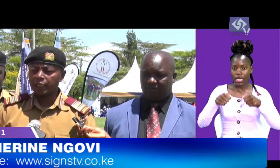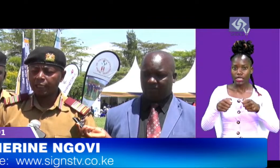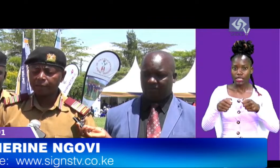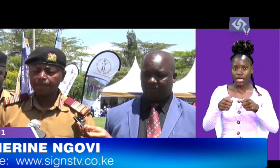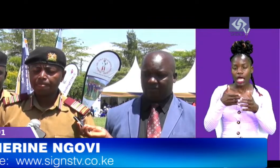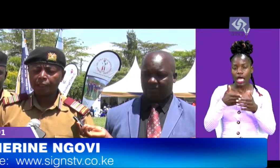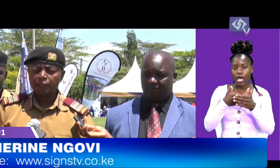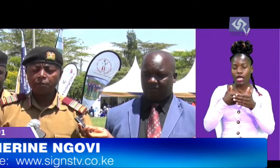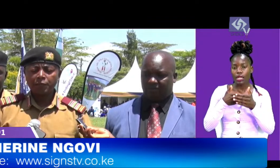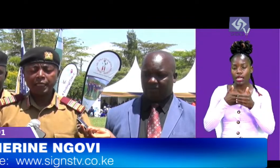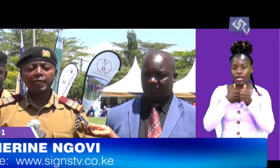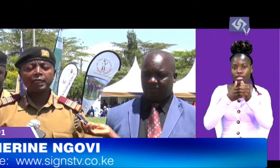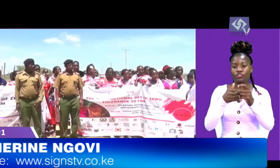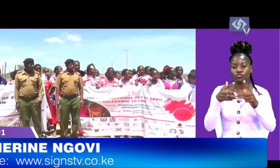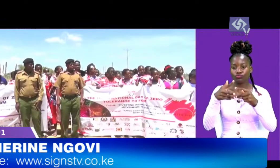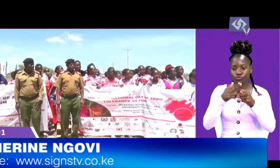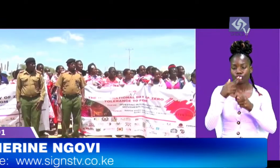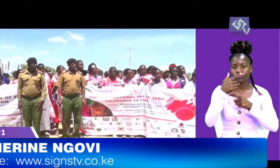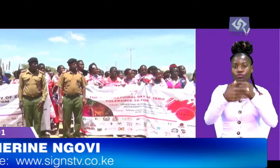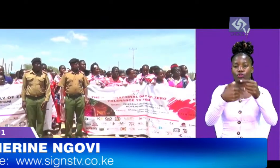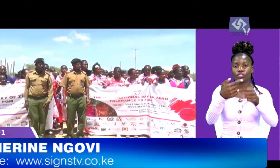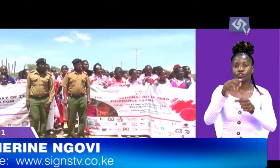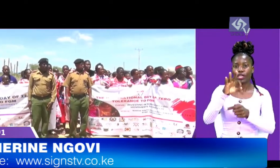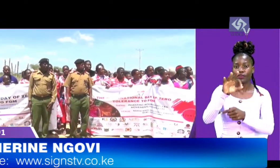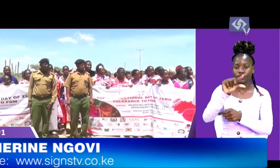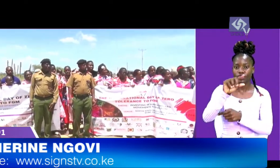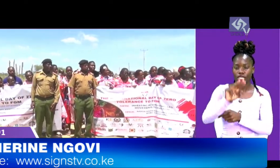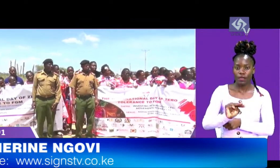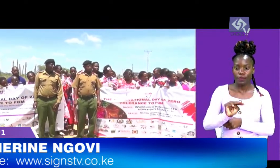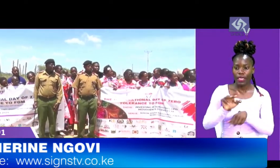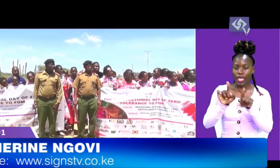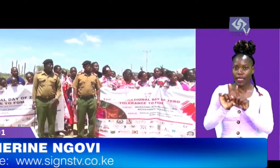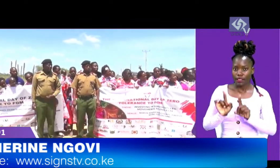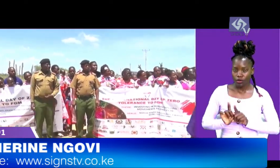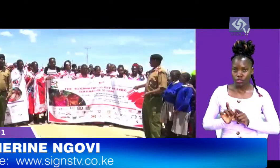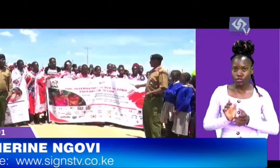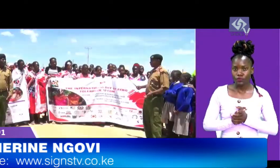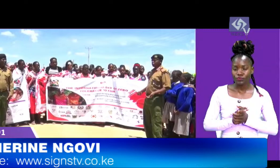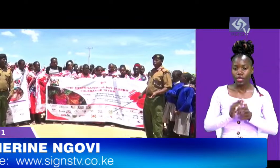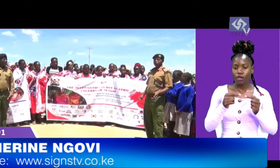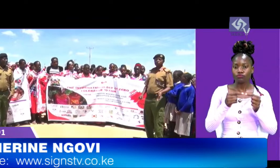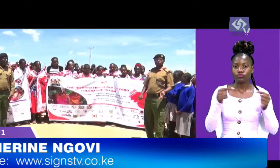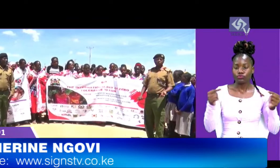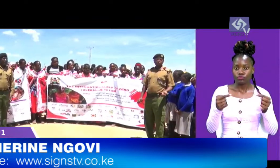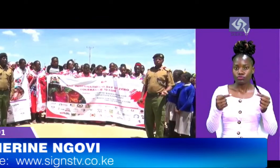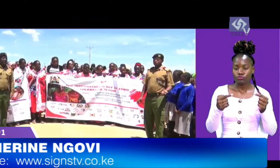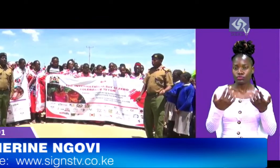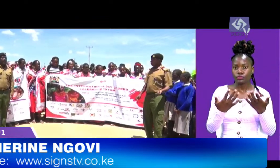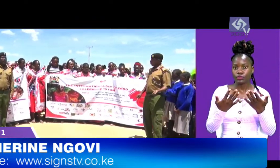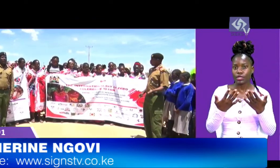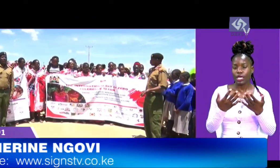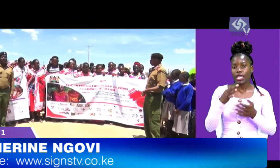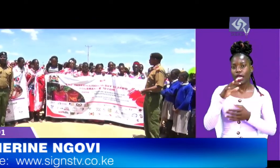kuendelea. Pia mkabala na maneno ya ukeketaji kuna maneno ya haki za